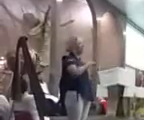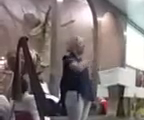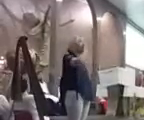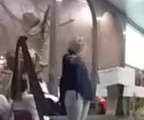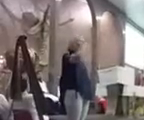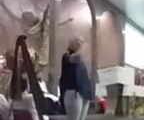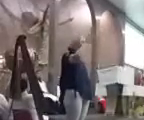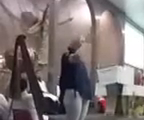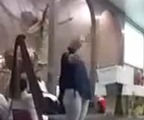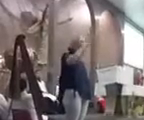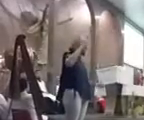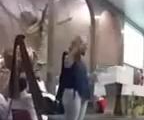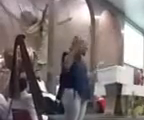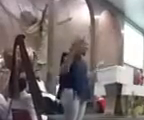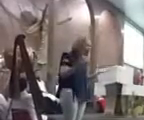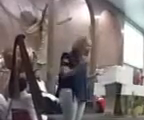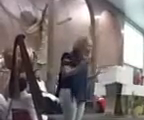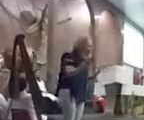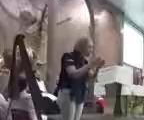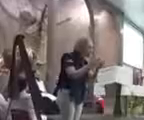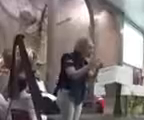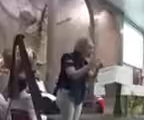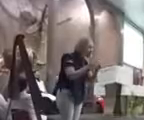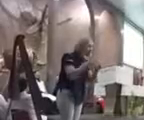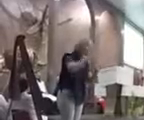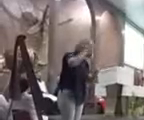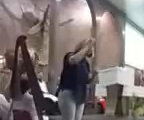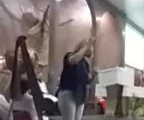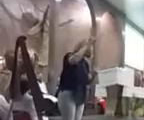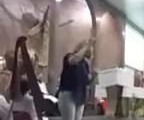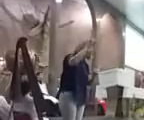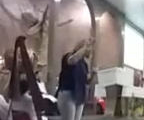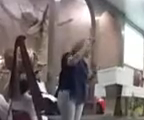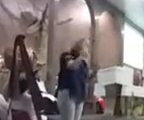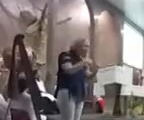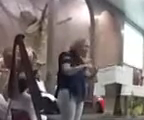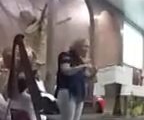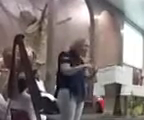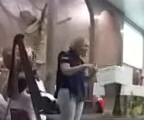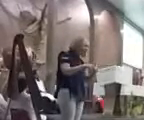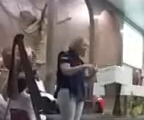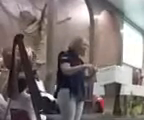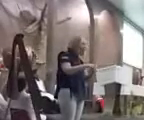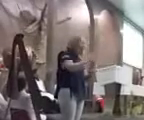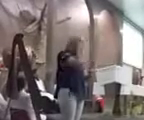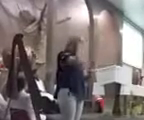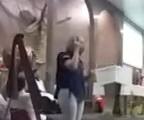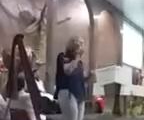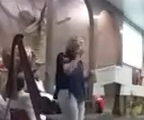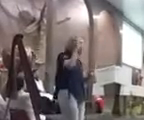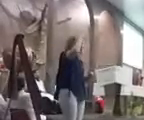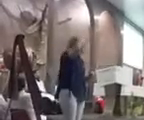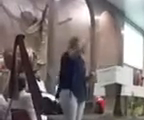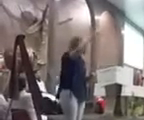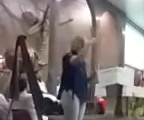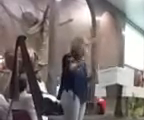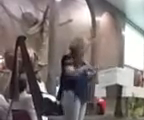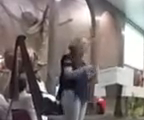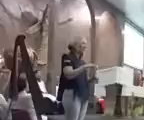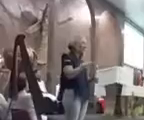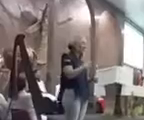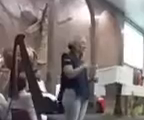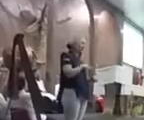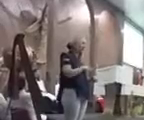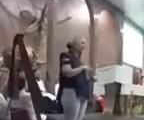Não percebemos que o grande necessitado da misericórdia, o maior necessitado da misericórdia não é o